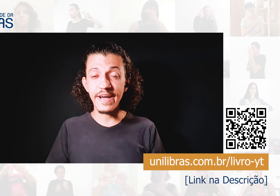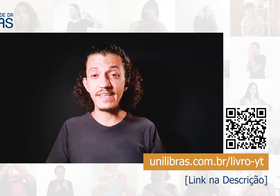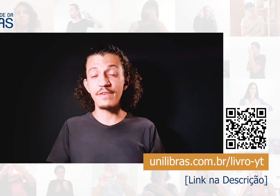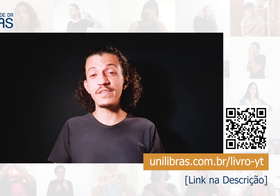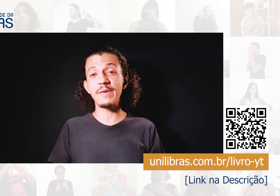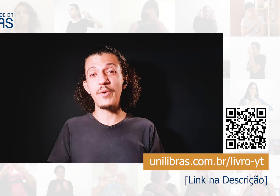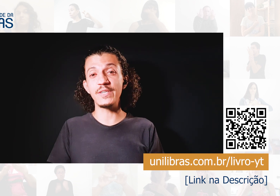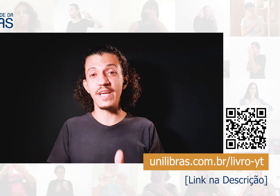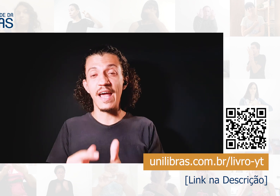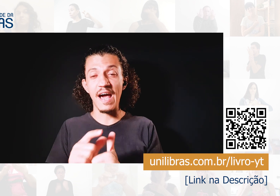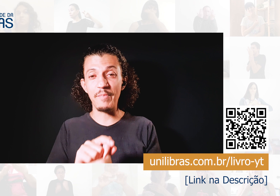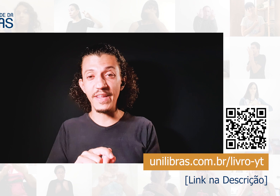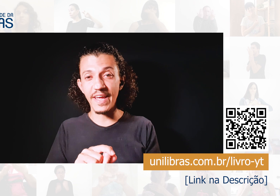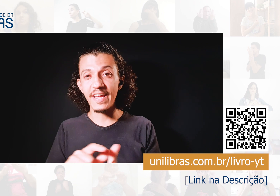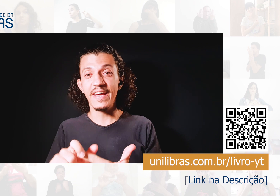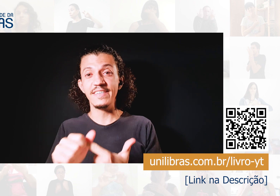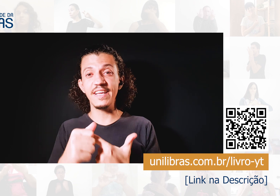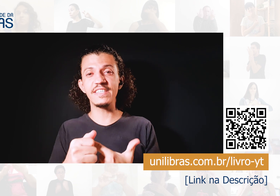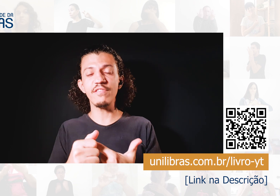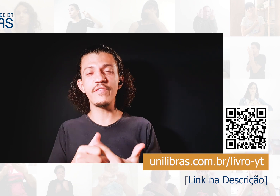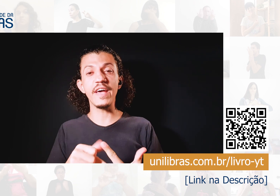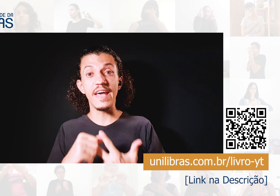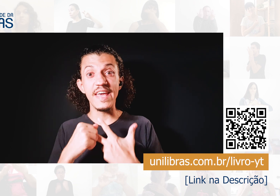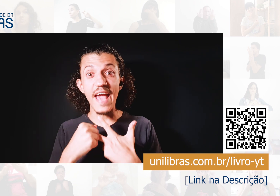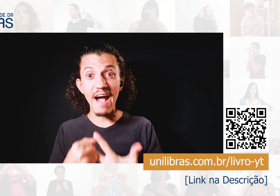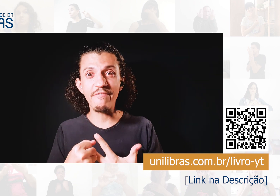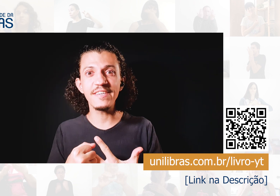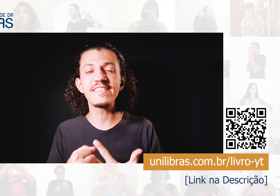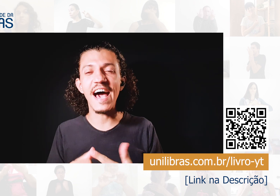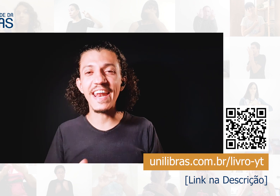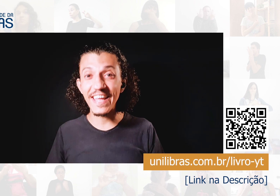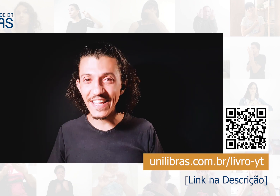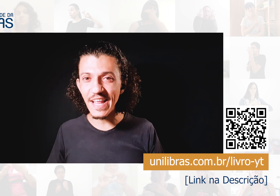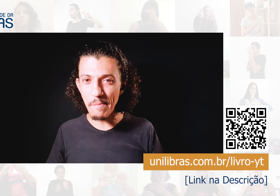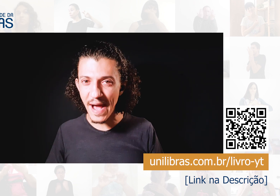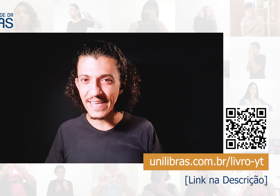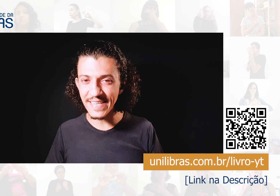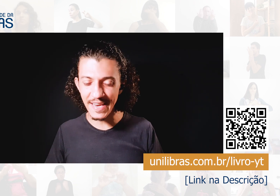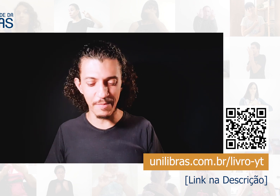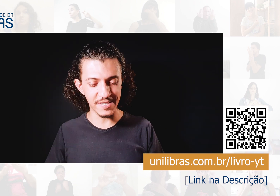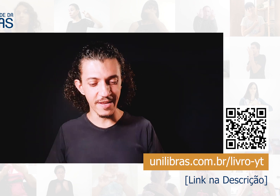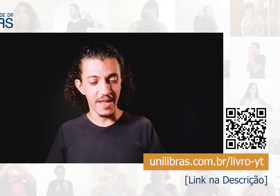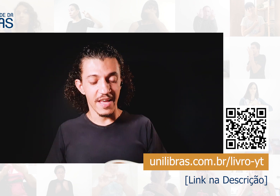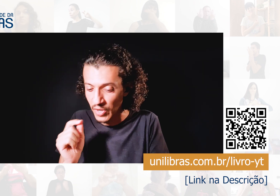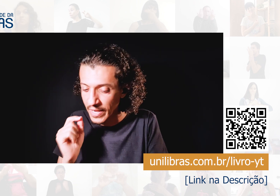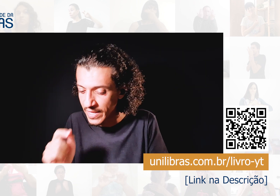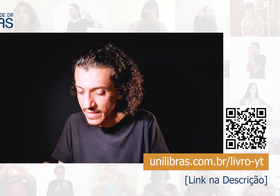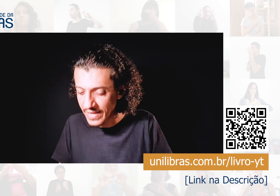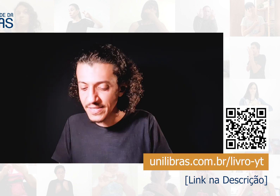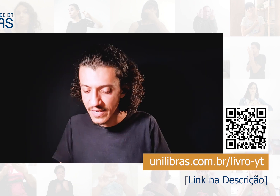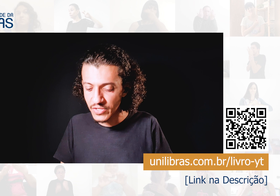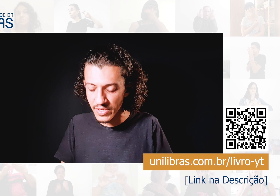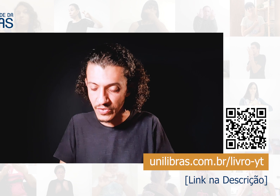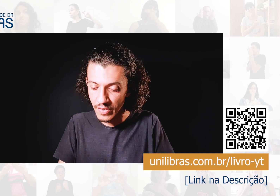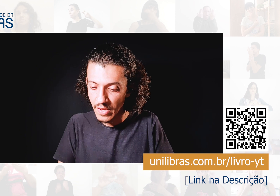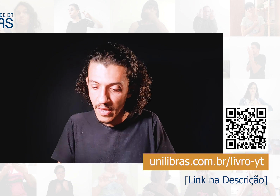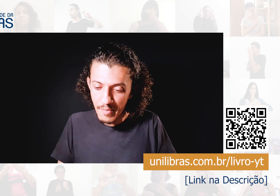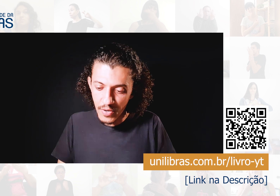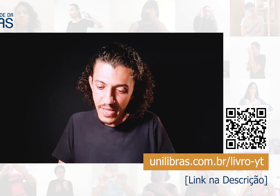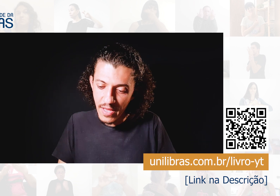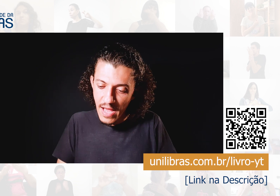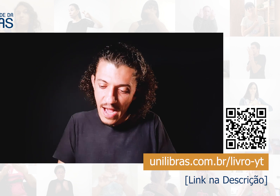língua de sinais, você pode aprender, se desenvolver e avançar ainda mais na Libras. Mas olha que interessante